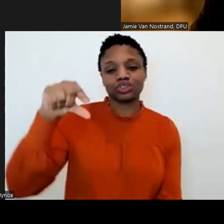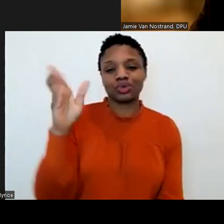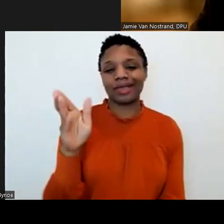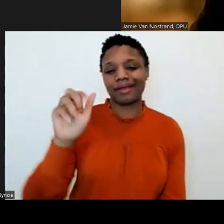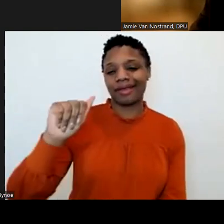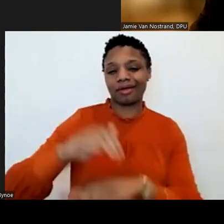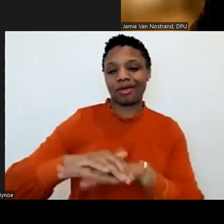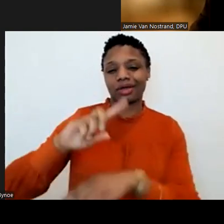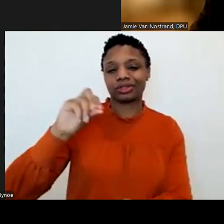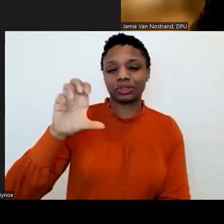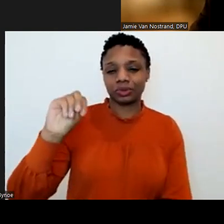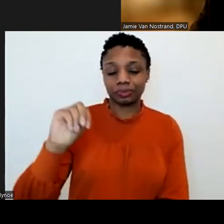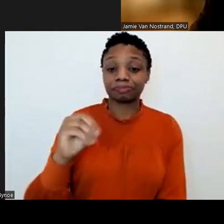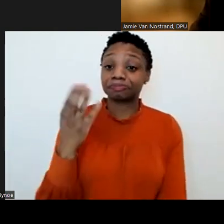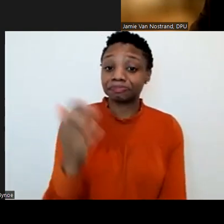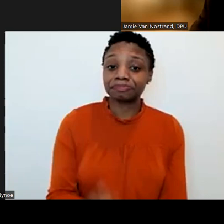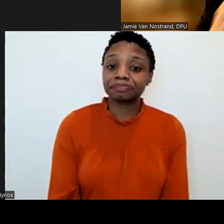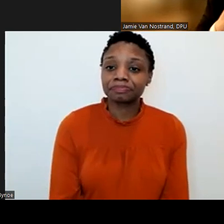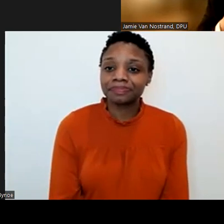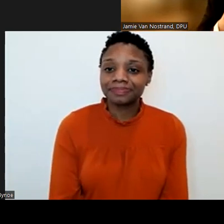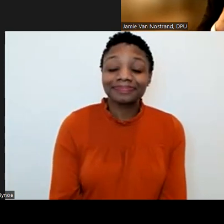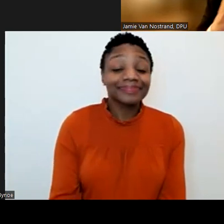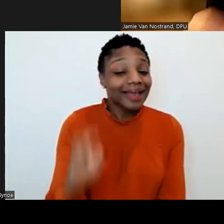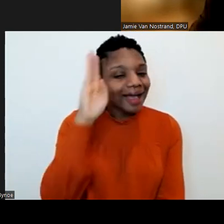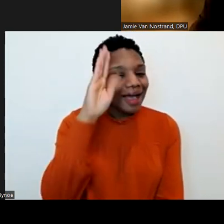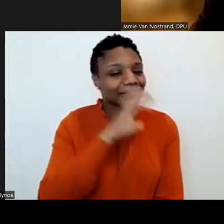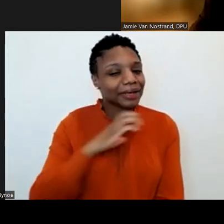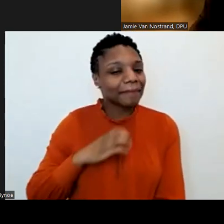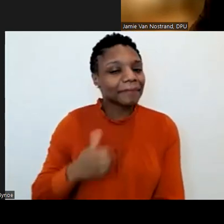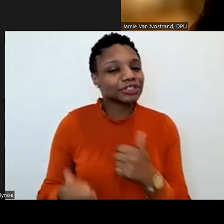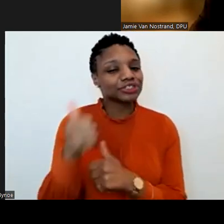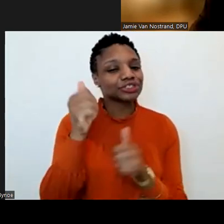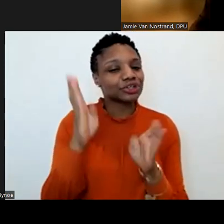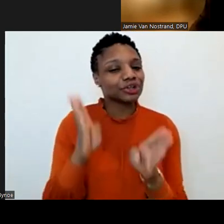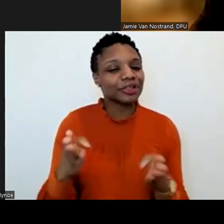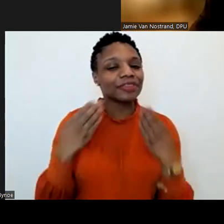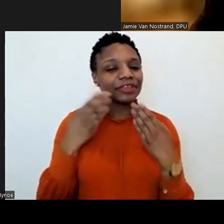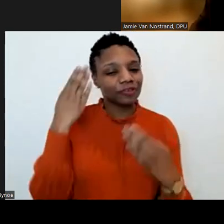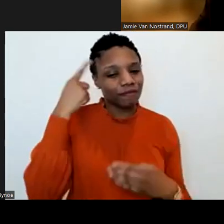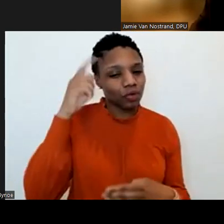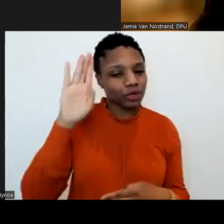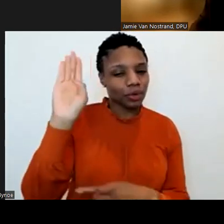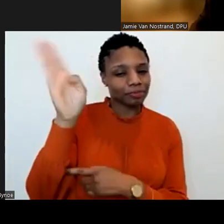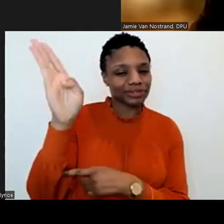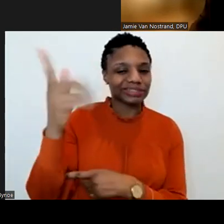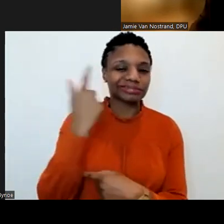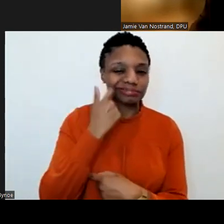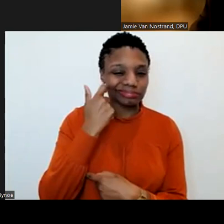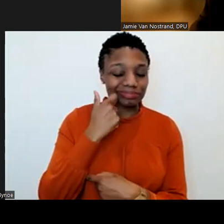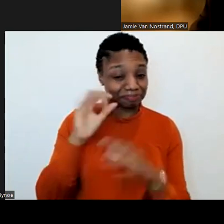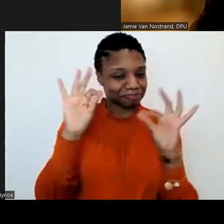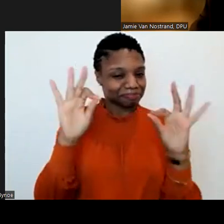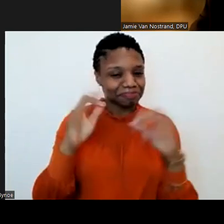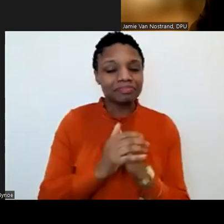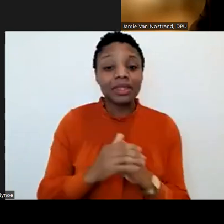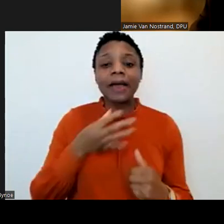saber si hay preguntas en el Sí hola comisario realmente aprecio mucho